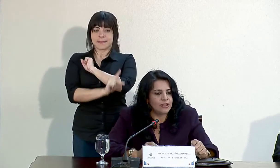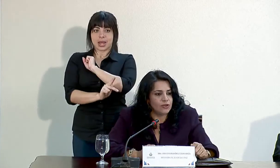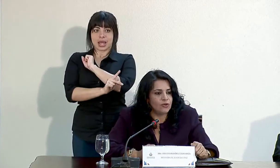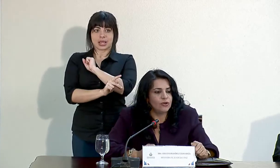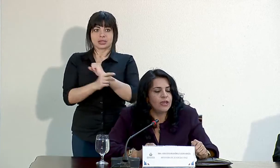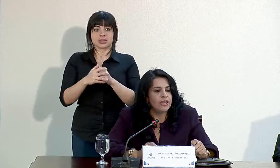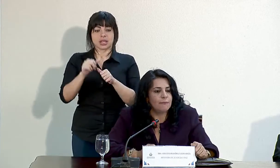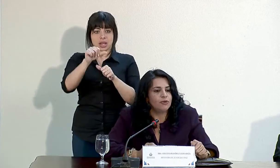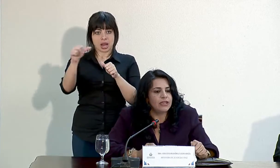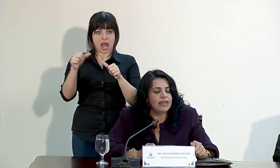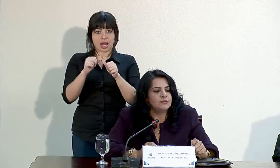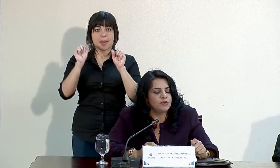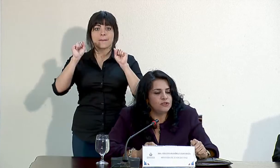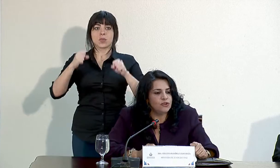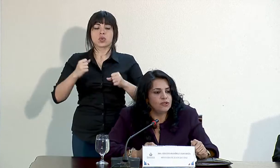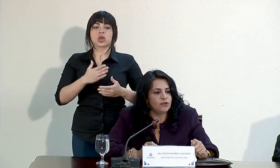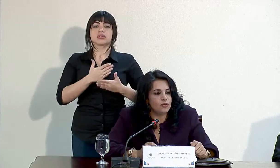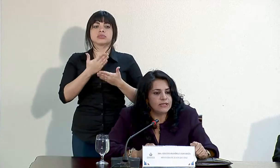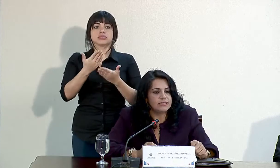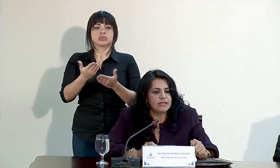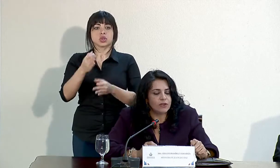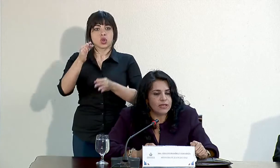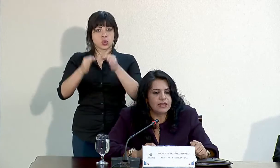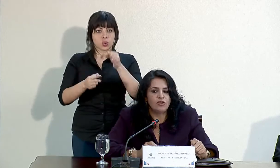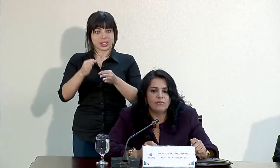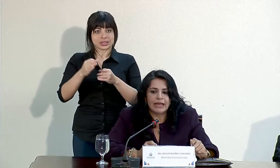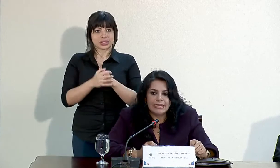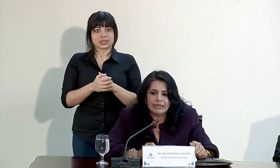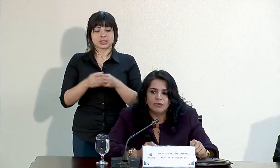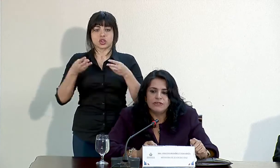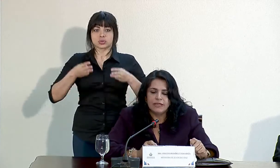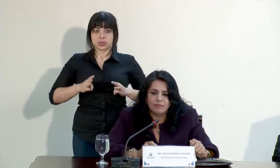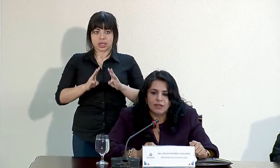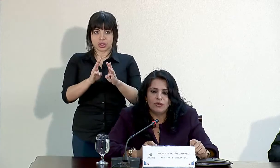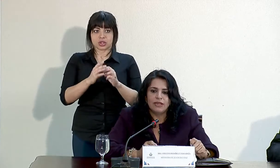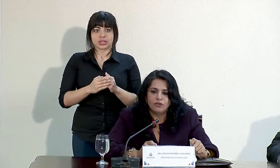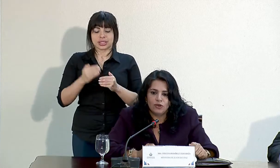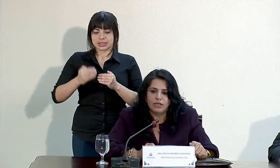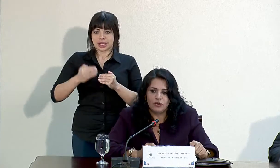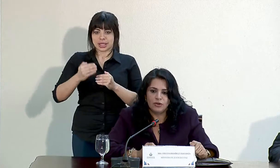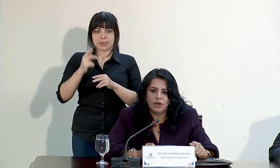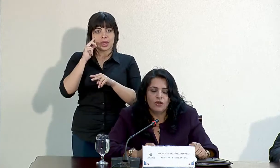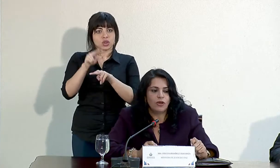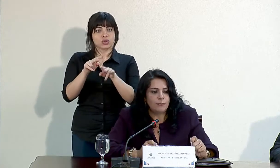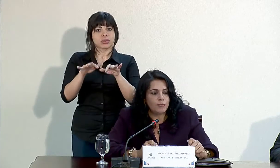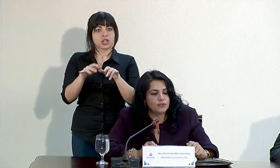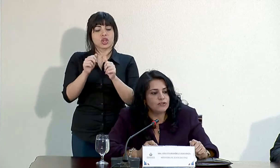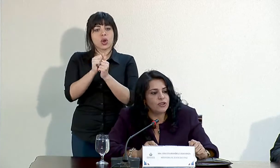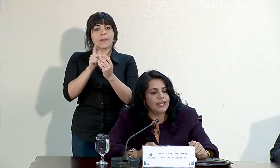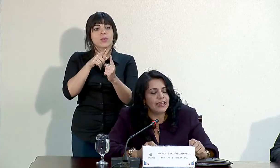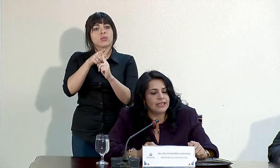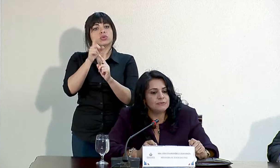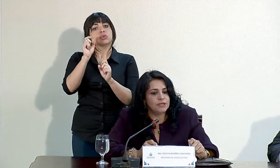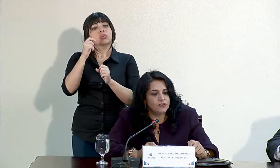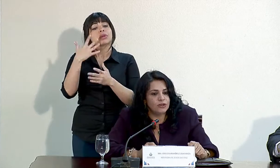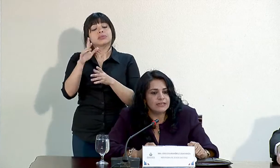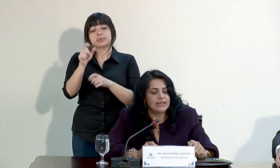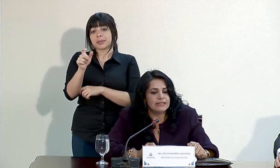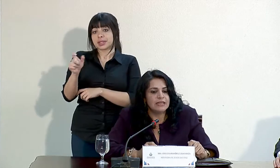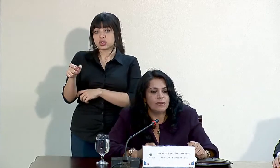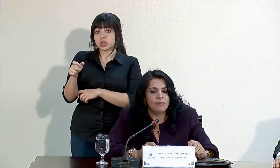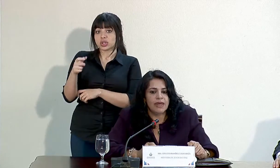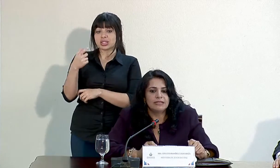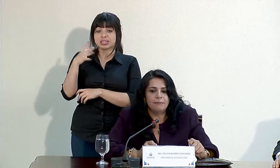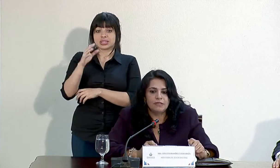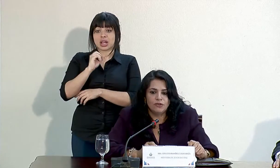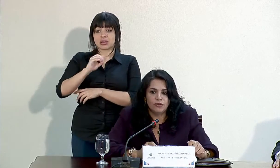en la región que pondrá a disposición de los jueces y las juezas los mecanismos de seguimiento electrónico con el propósito de que aquellas personas que han